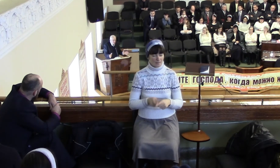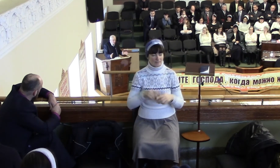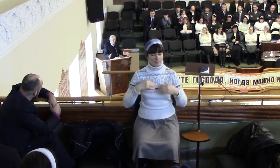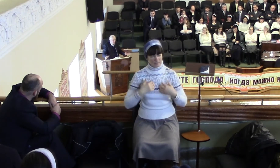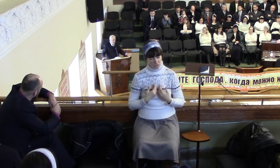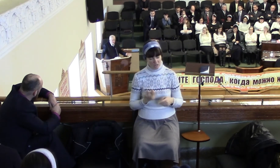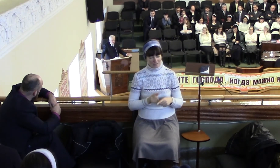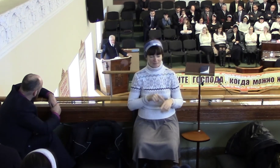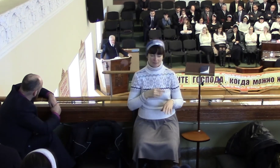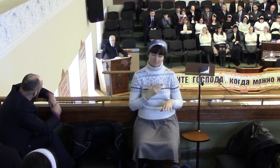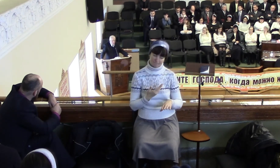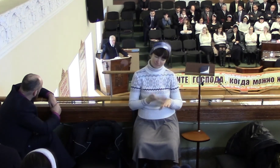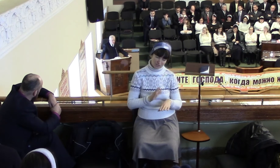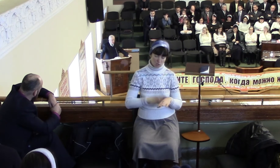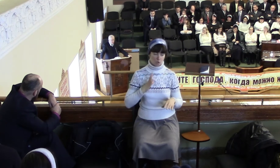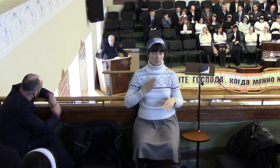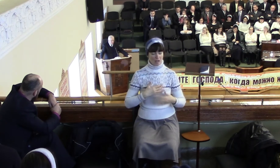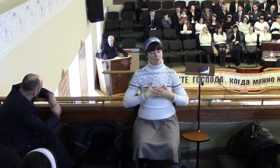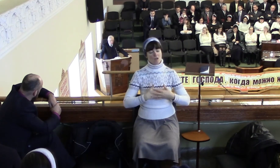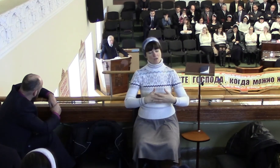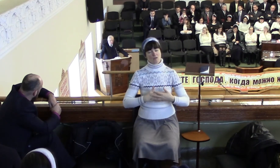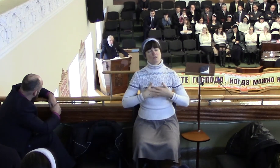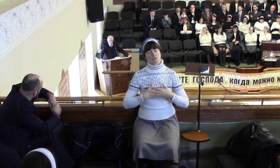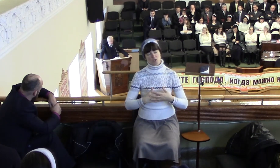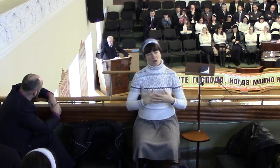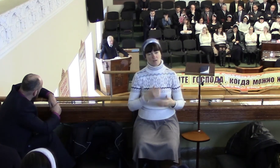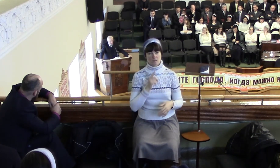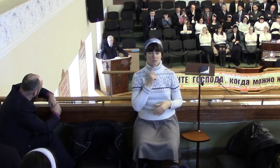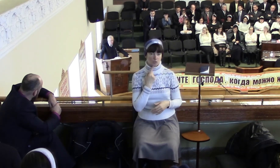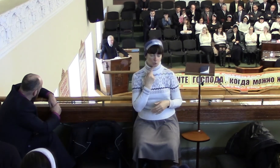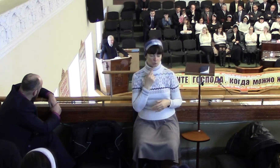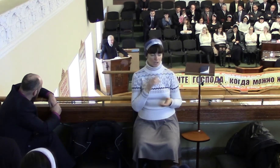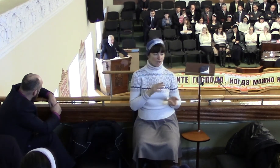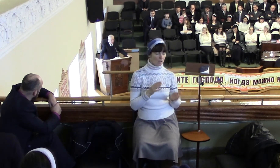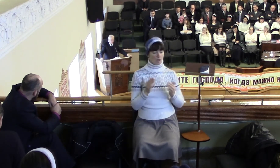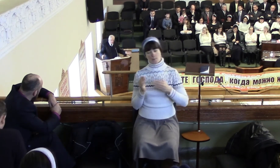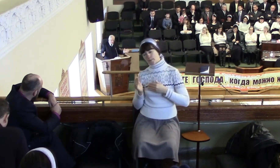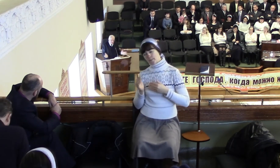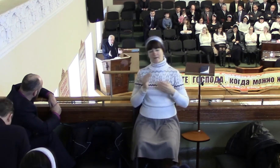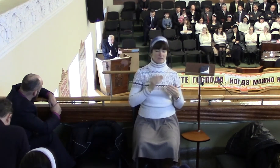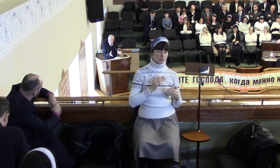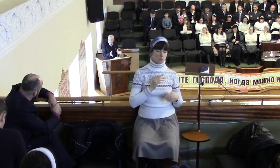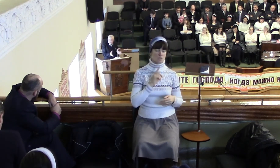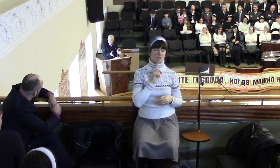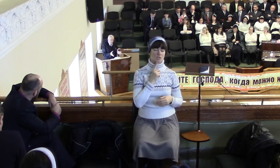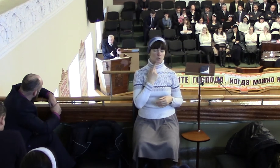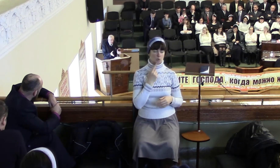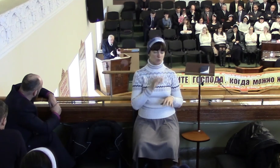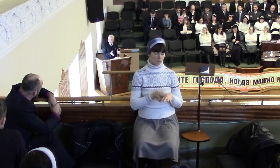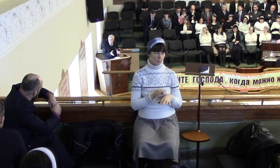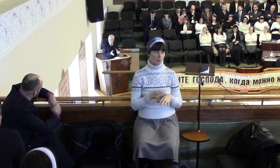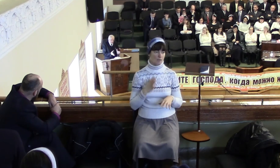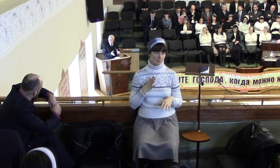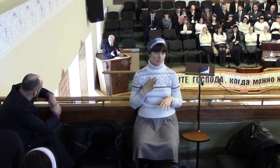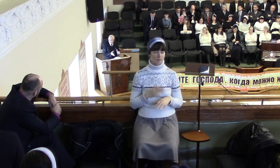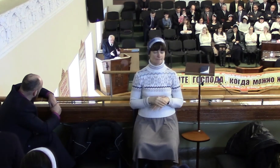это тяжело было, когда и дышать трудно, когда встать трудно, когда повернуться невозможно. Это было тяжело, но